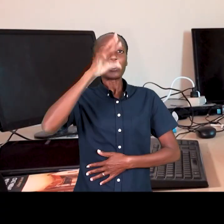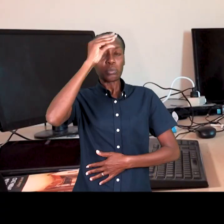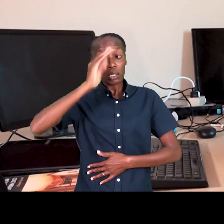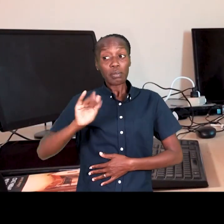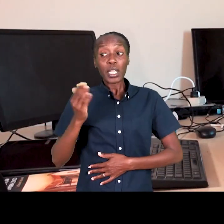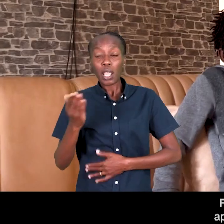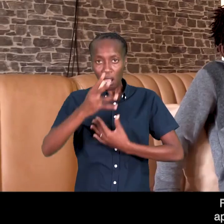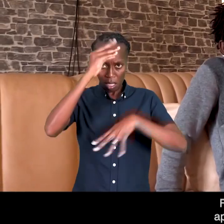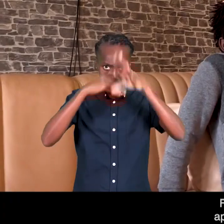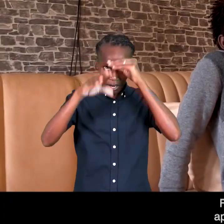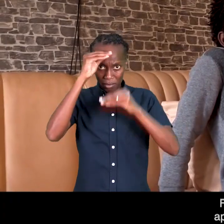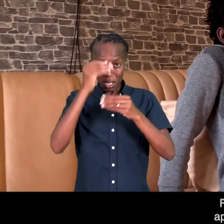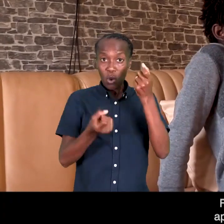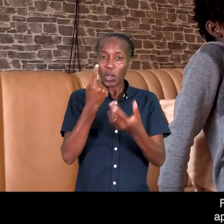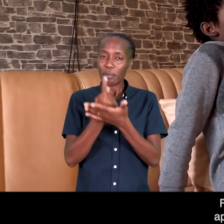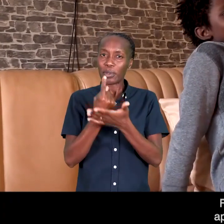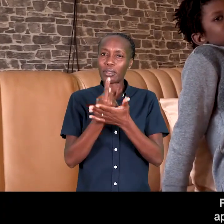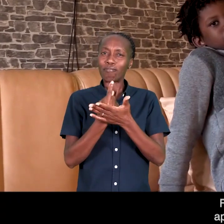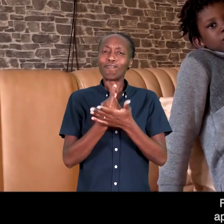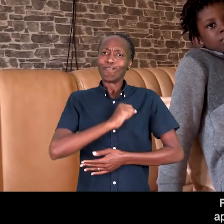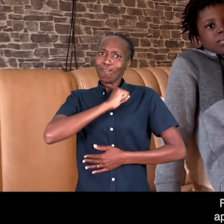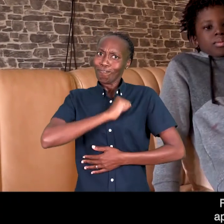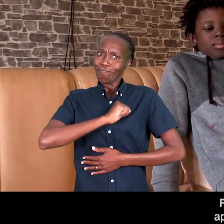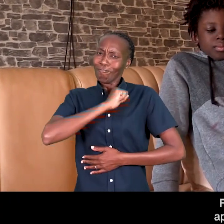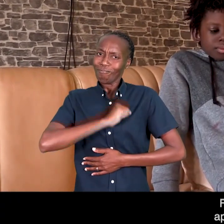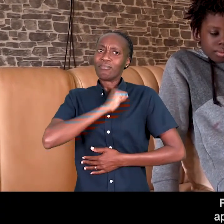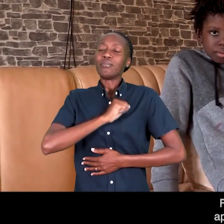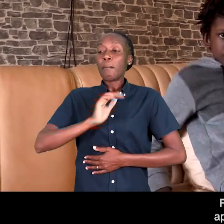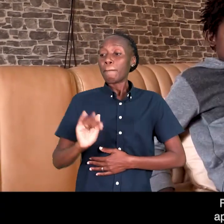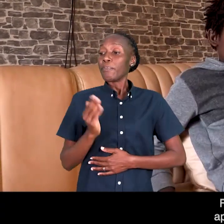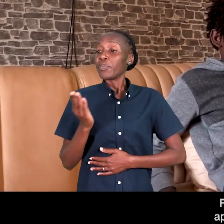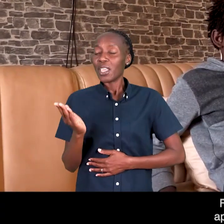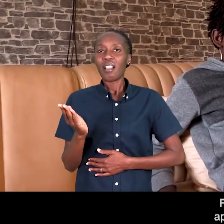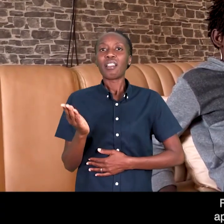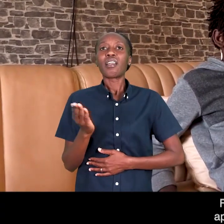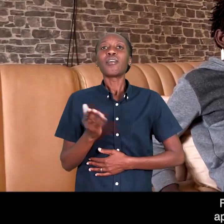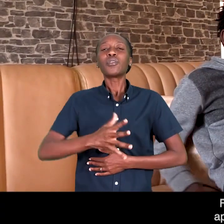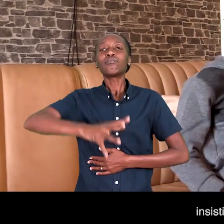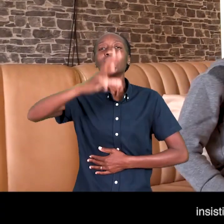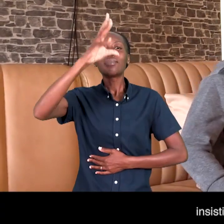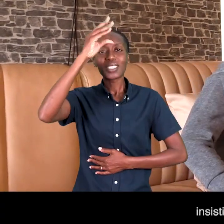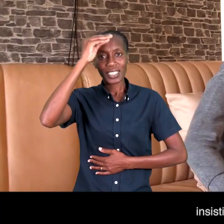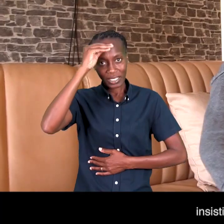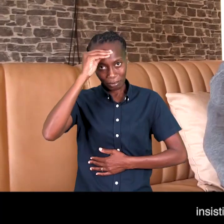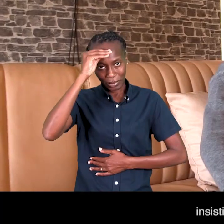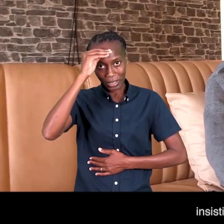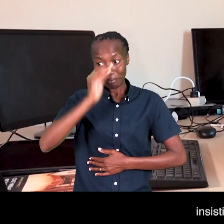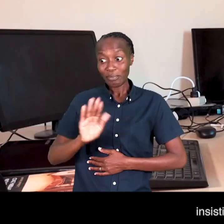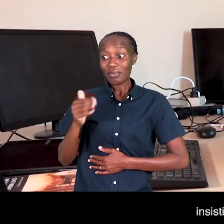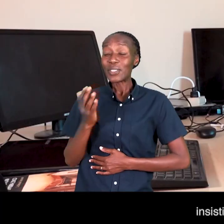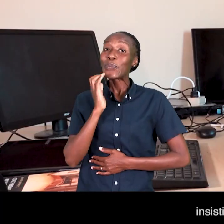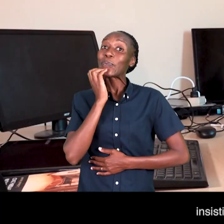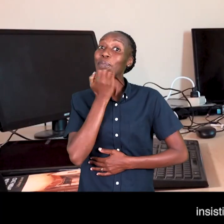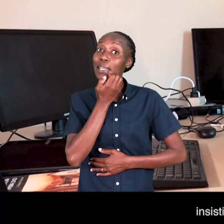sua atenção, facilmente vamos perceber também que para ela aprender uma coisa, nós temos que persistir ou insistir naquela